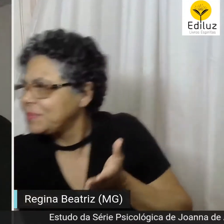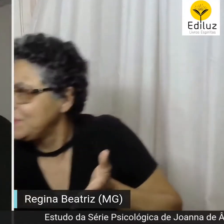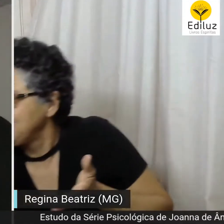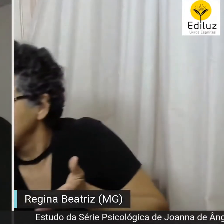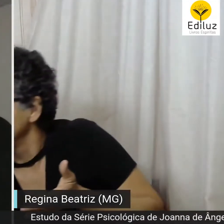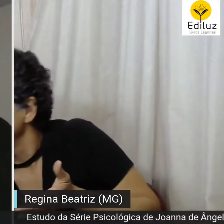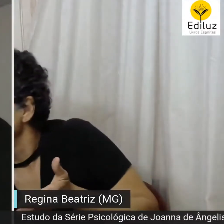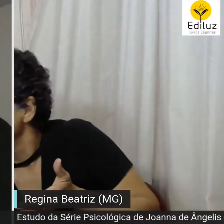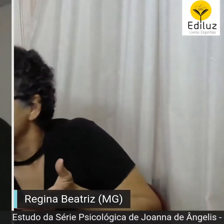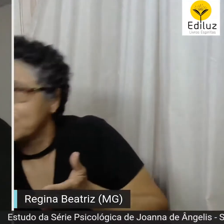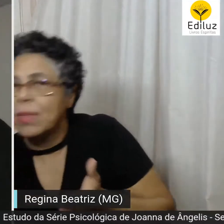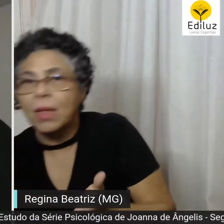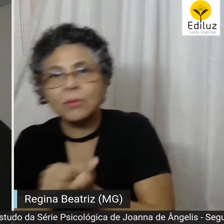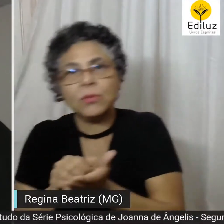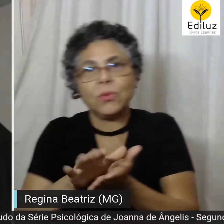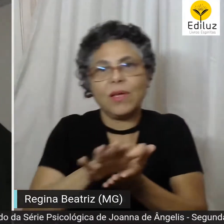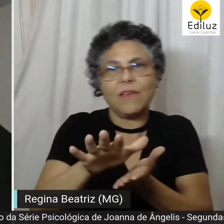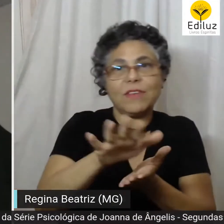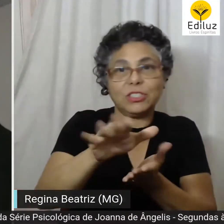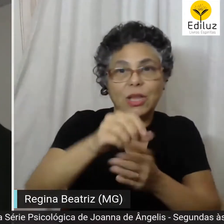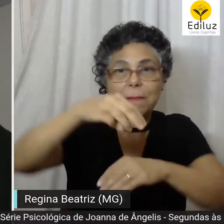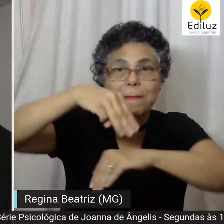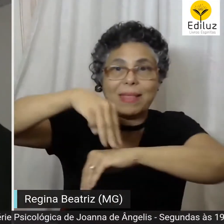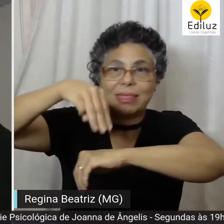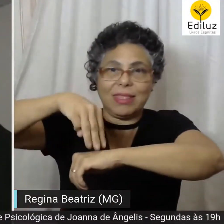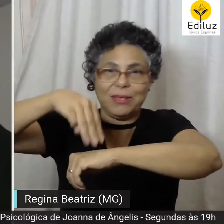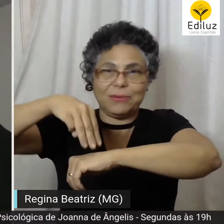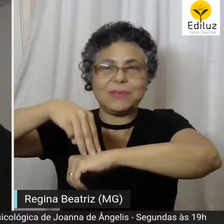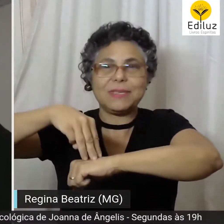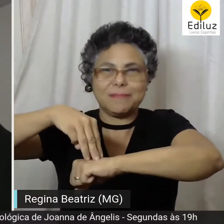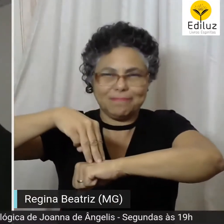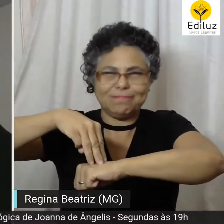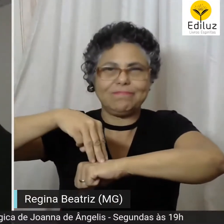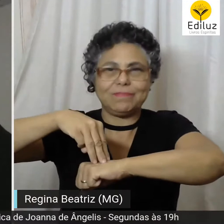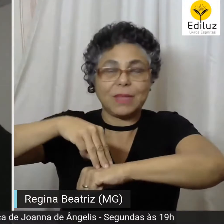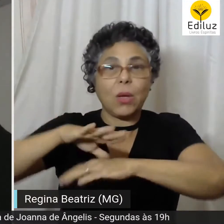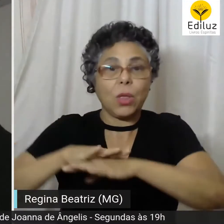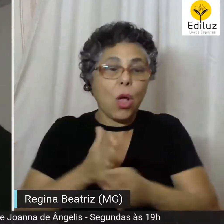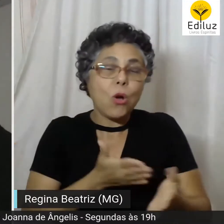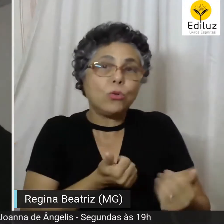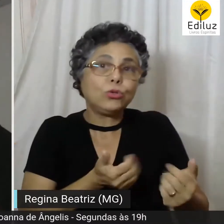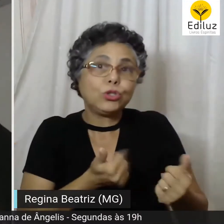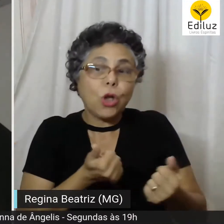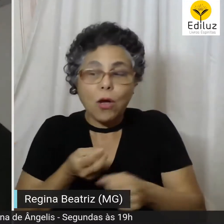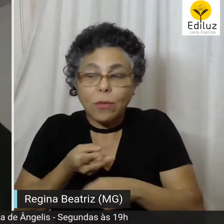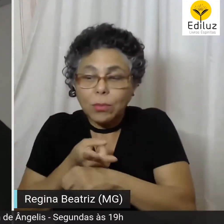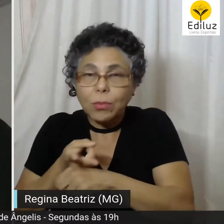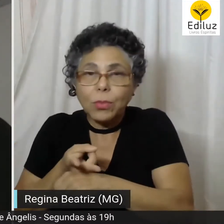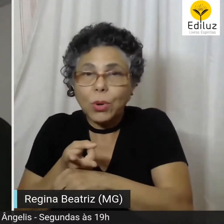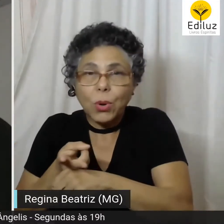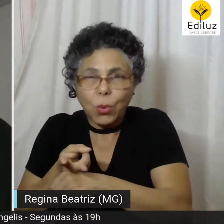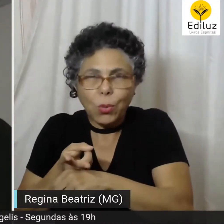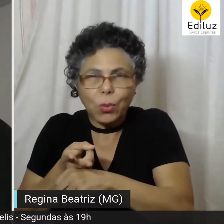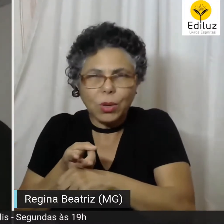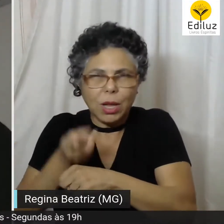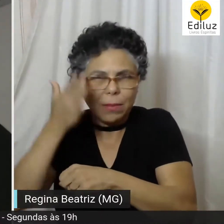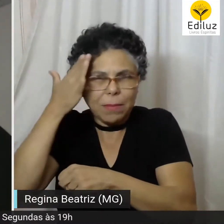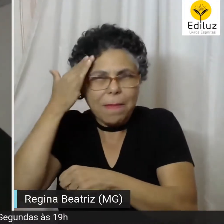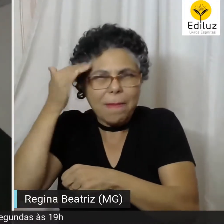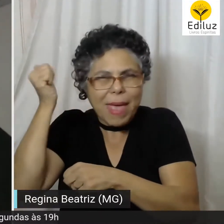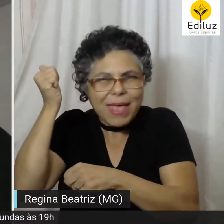transcrita nos evangelhos por Mateus, quando um jovem procura o divino